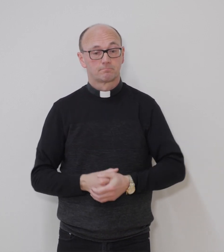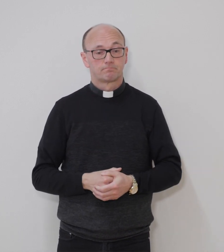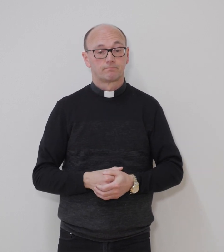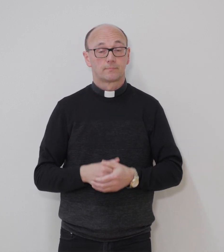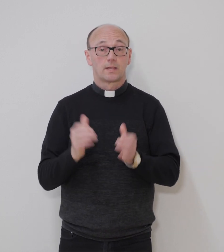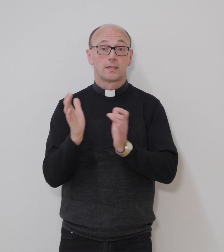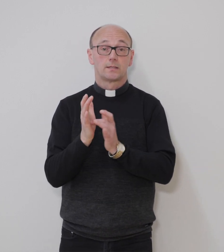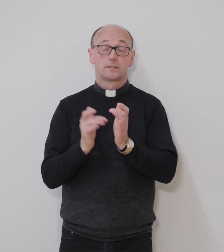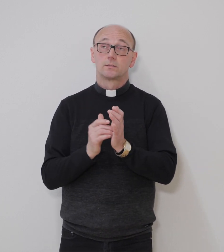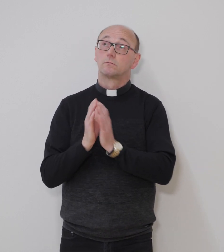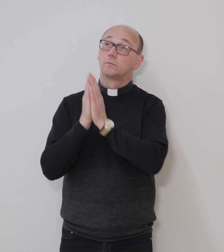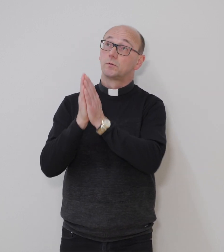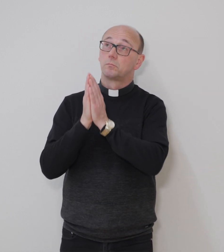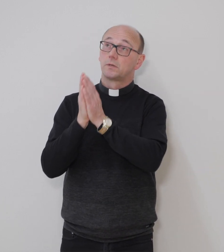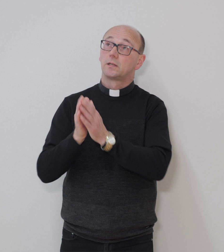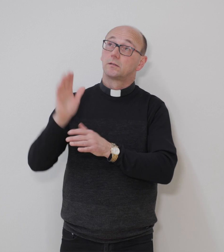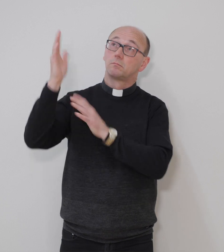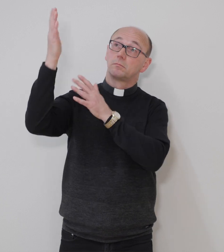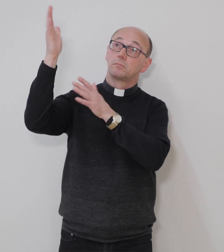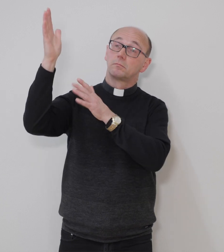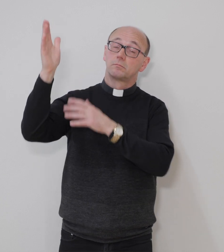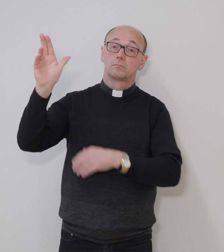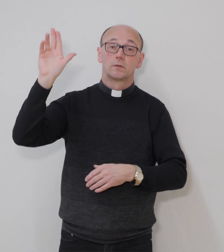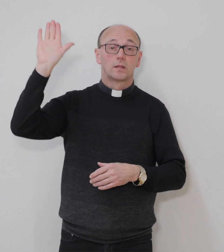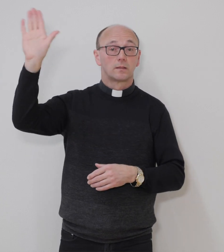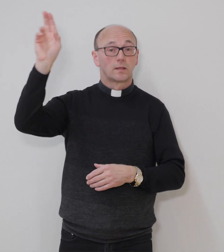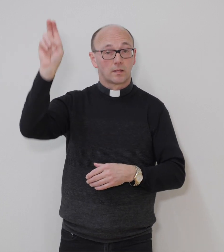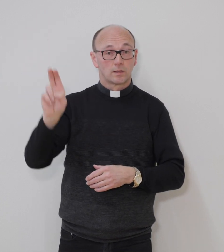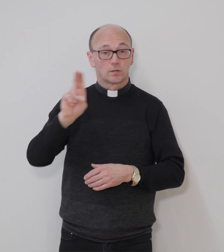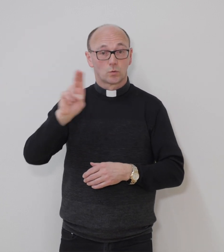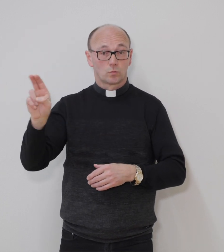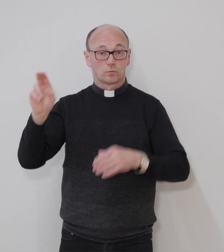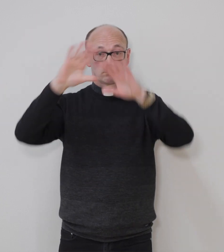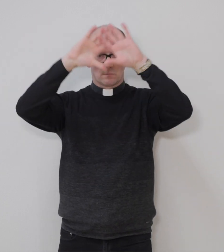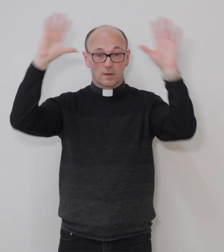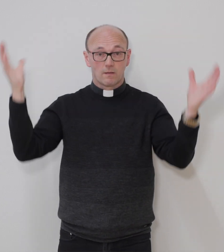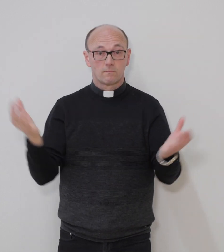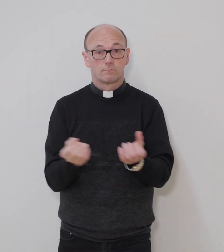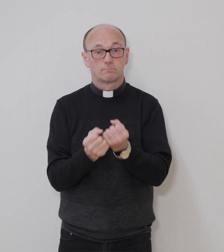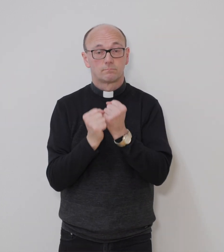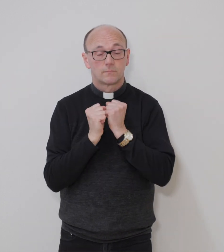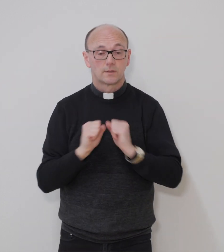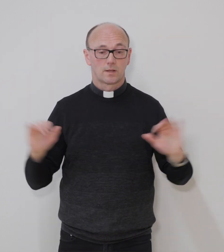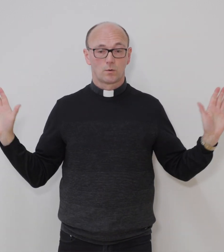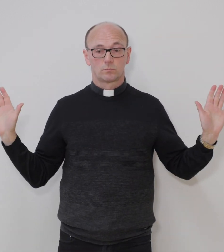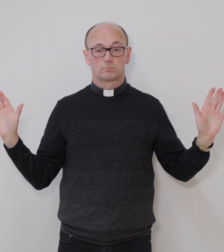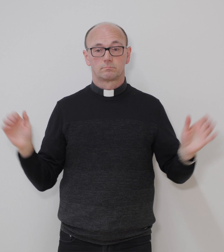Wir beten dich an, Herr Jesus Christus, und preisen dich, denn durch dein heiliges Kreuz hast du die Welt erlöst.